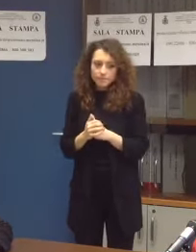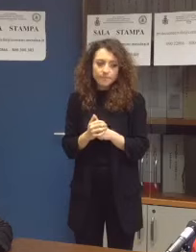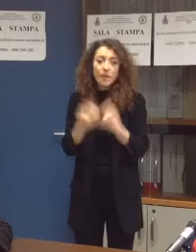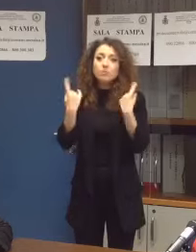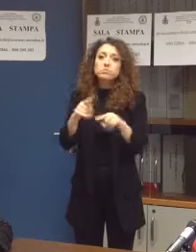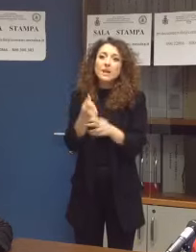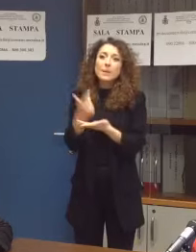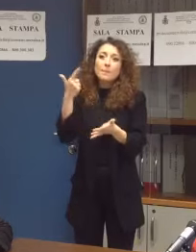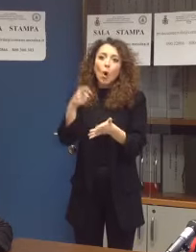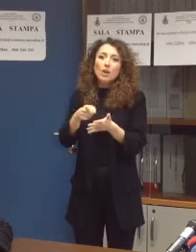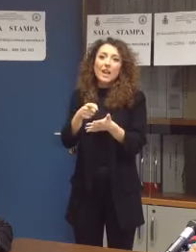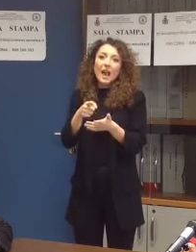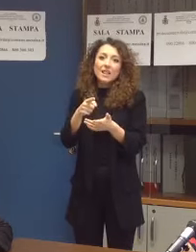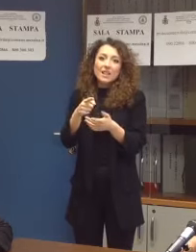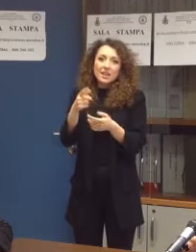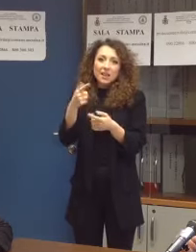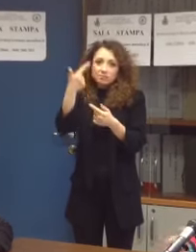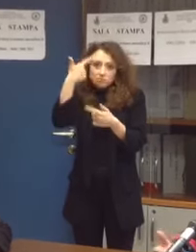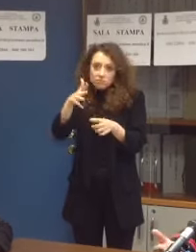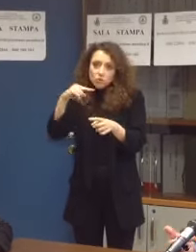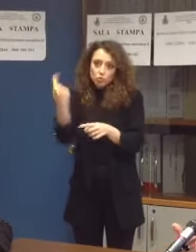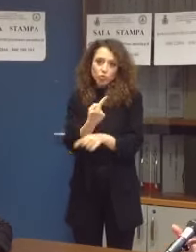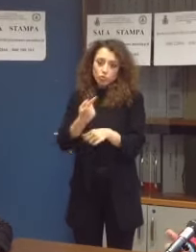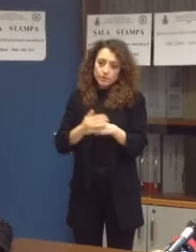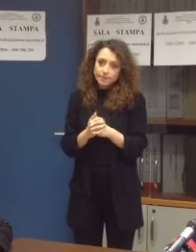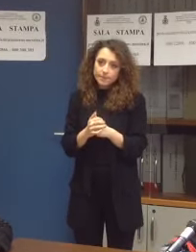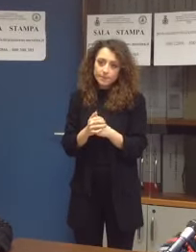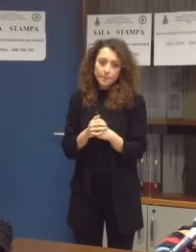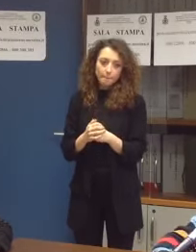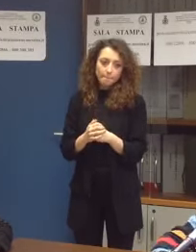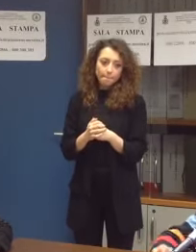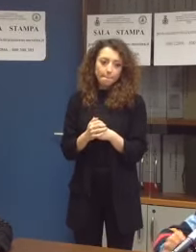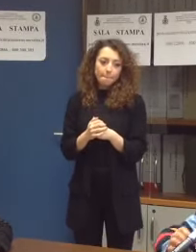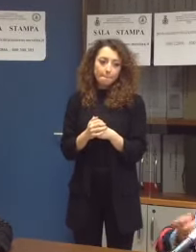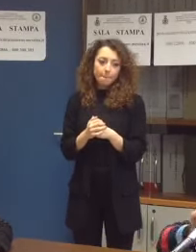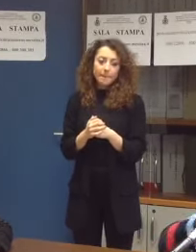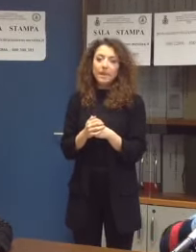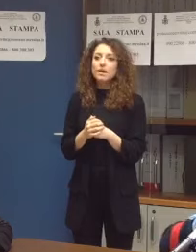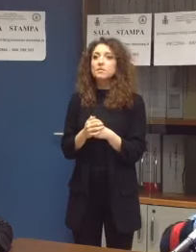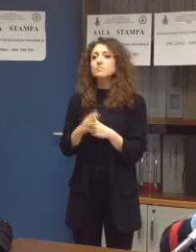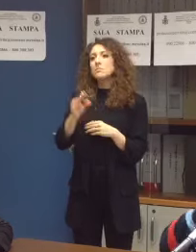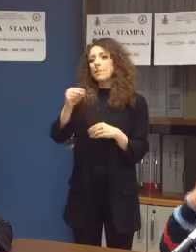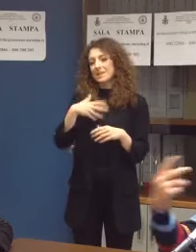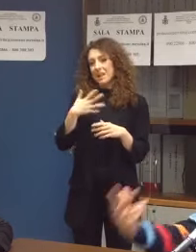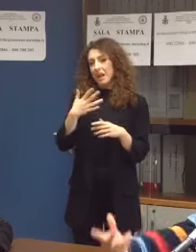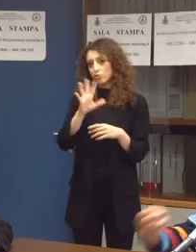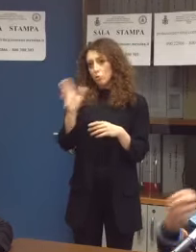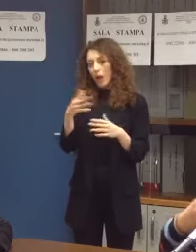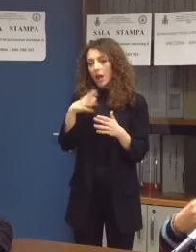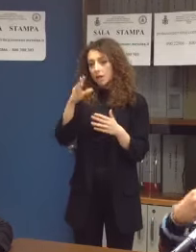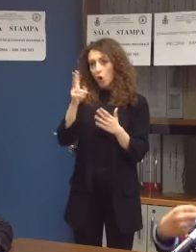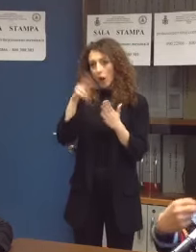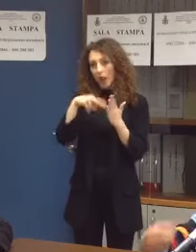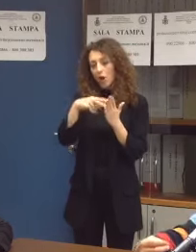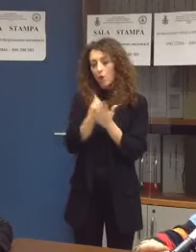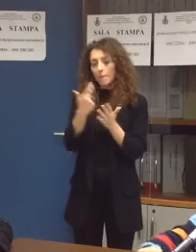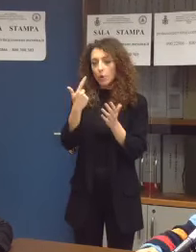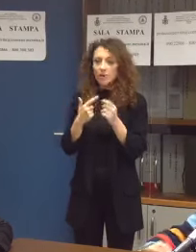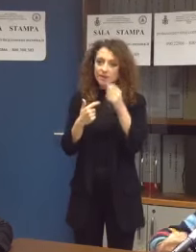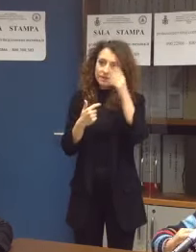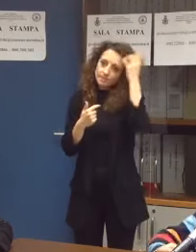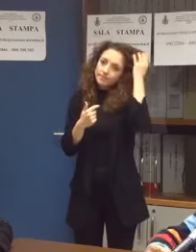è importante per tutti. Altra cosa che mi è stata mandata in questo momento, la leggo perché è molto importante, ci sono arrivate